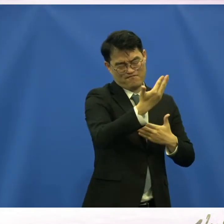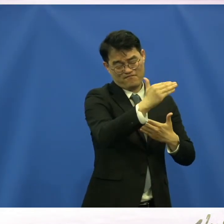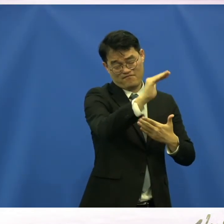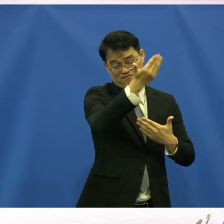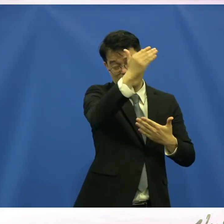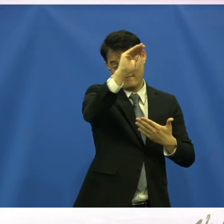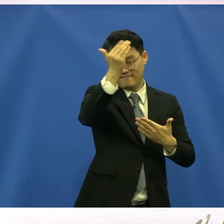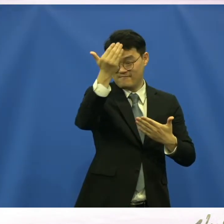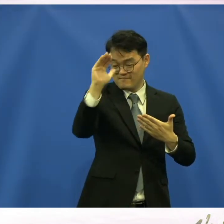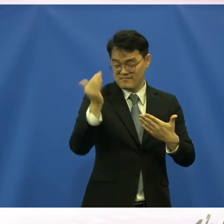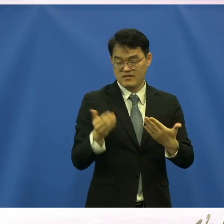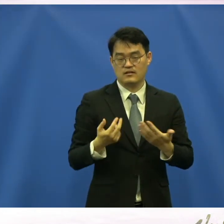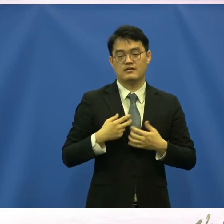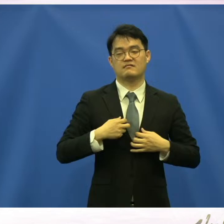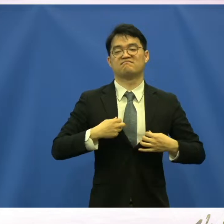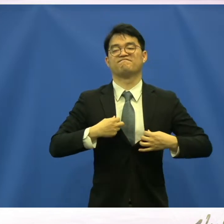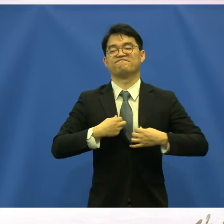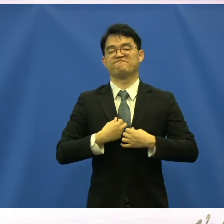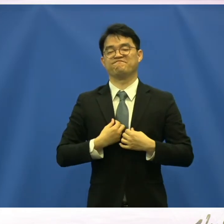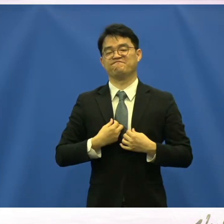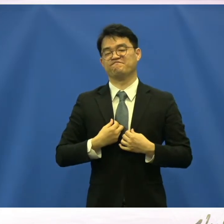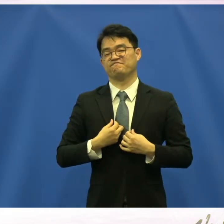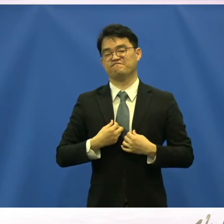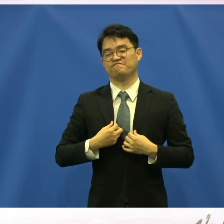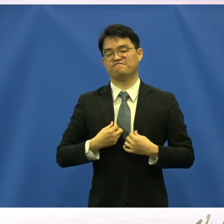아무 때나 입고 가면 무시하는 것 같아.